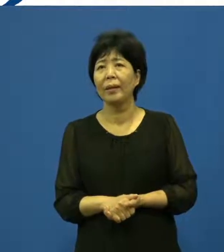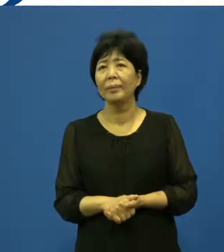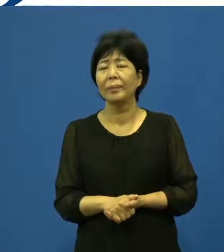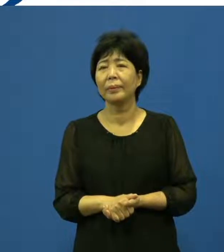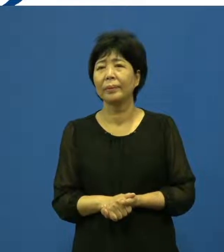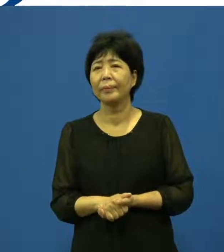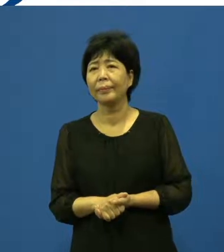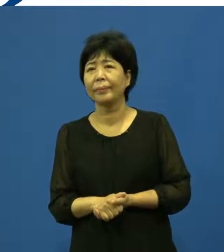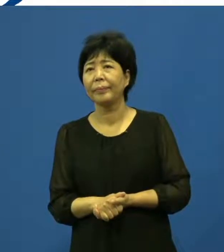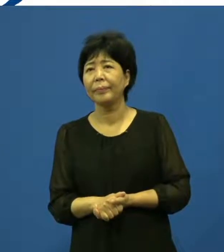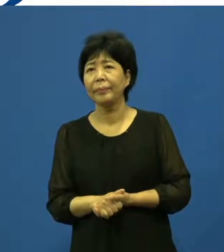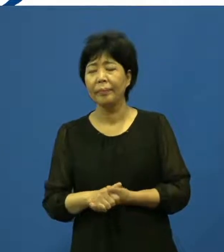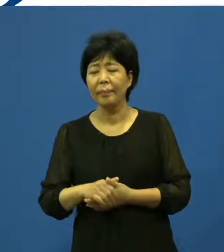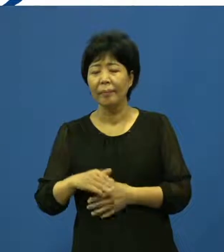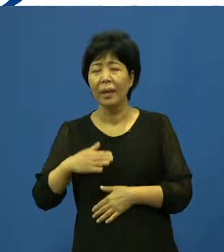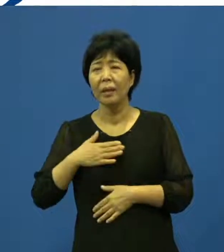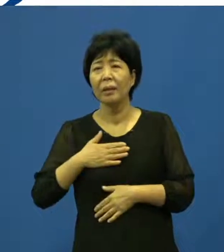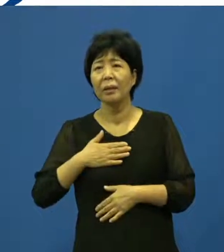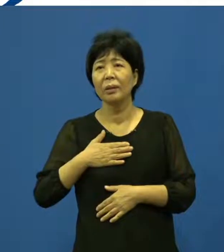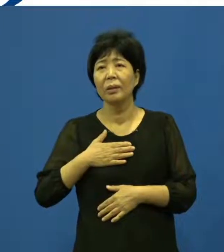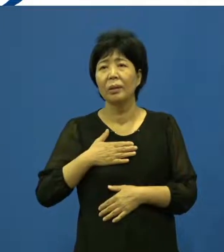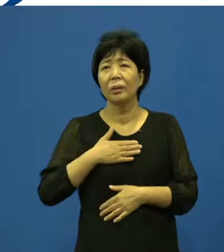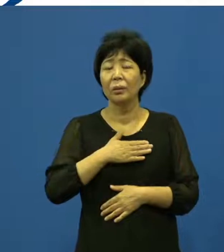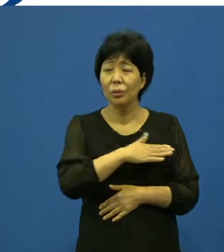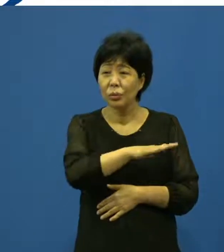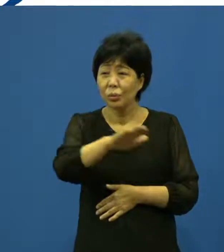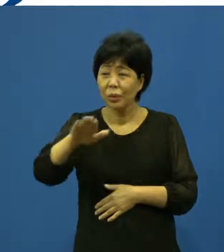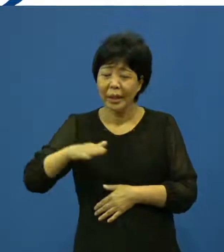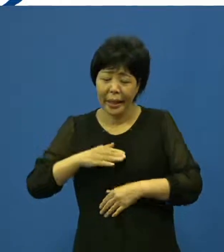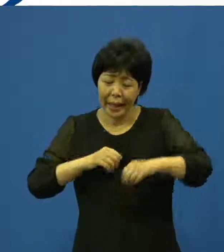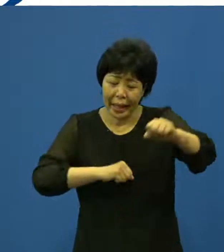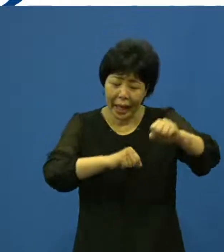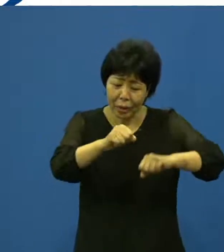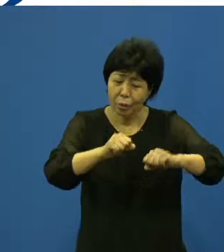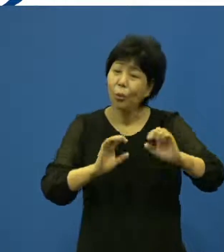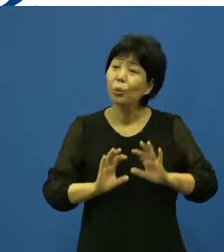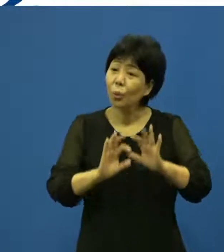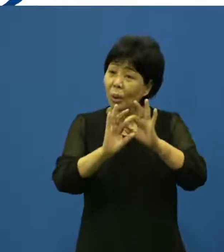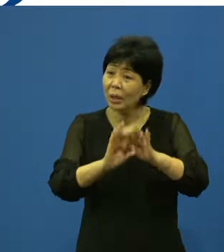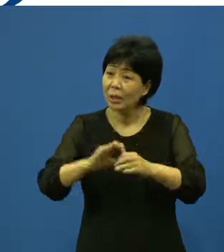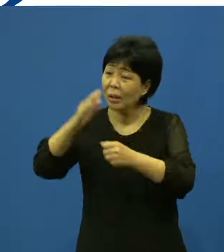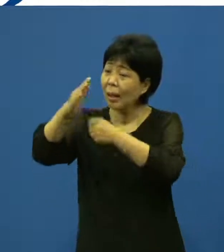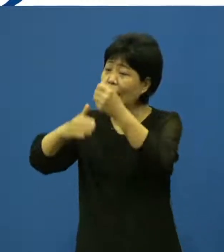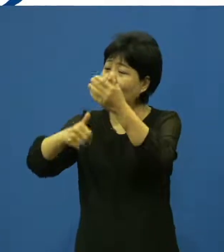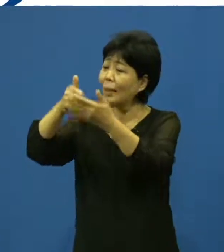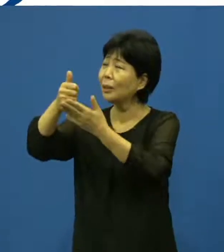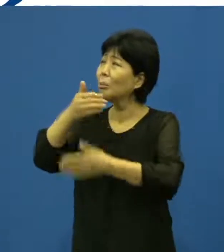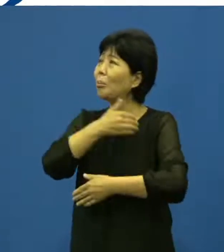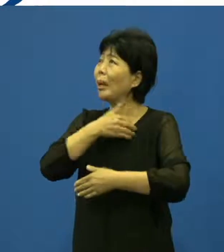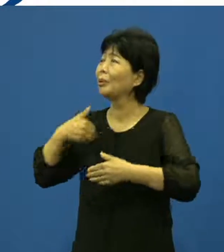여러분, 우리가 무엇을 해야 하나님 앞에 하나님을 만족시켜 드릴 수 있는 사람들이 아닙니다.